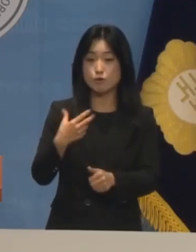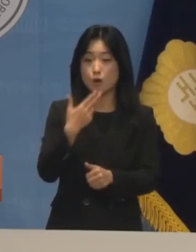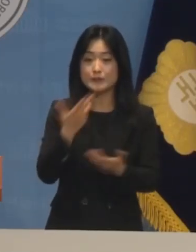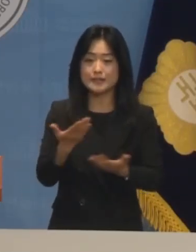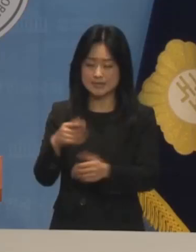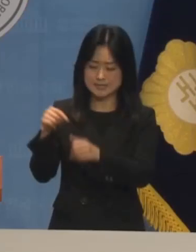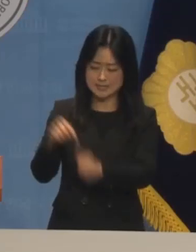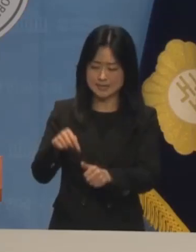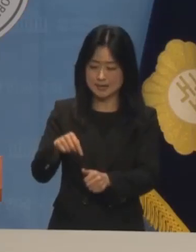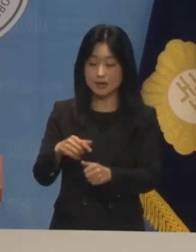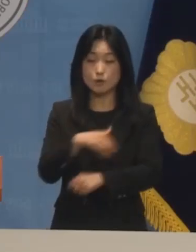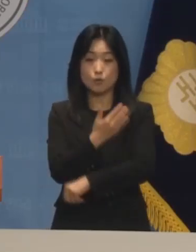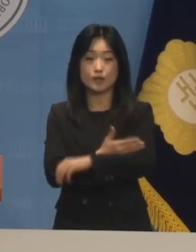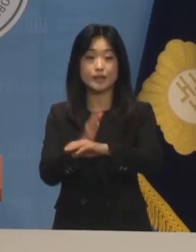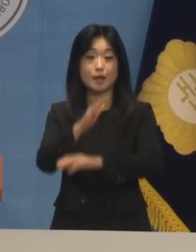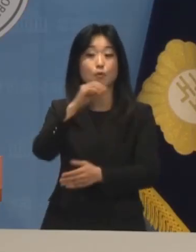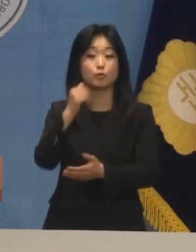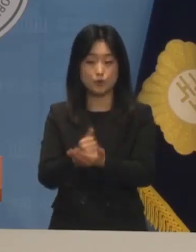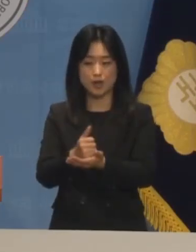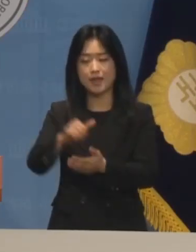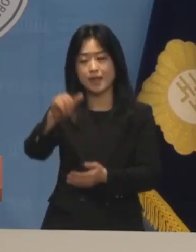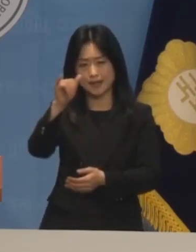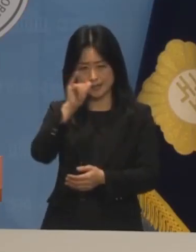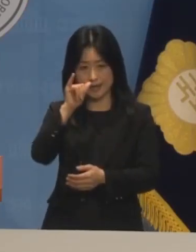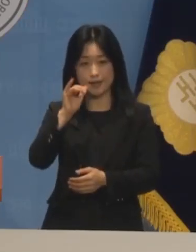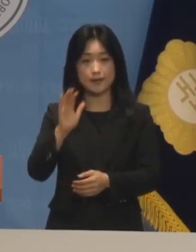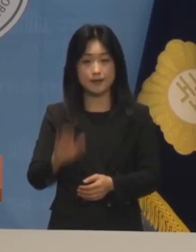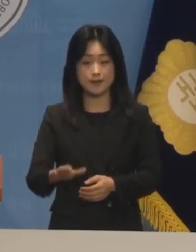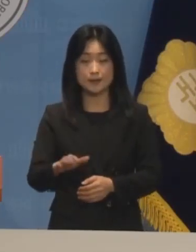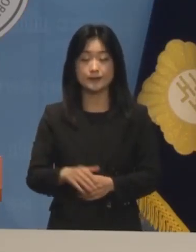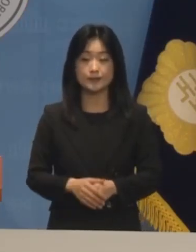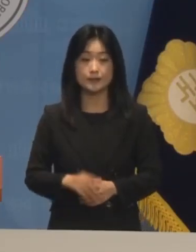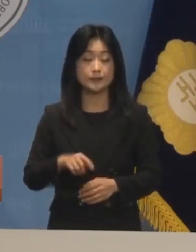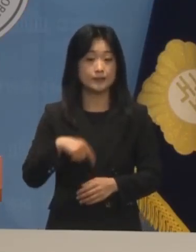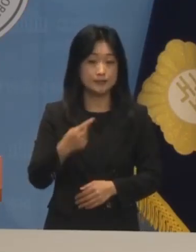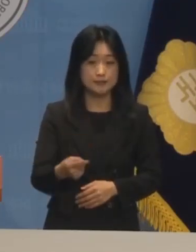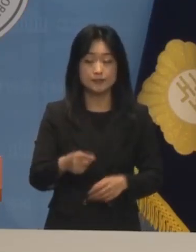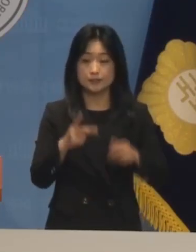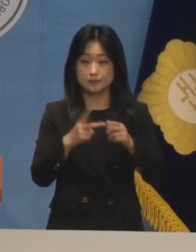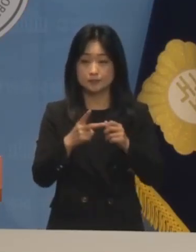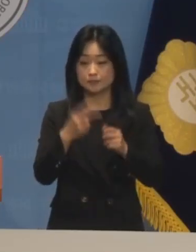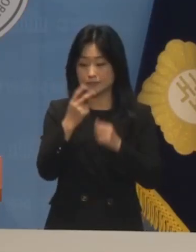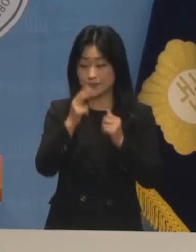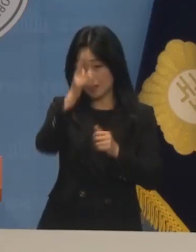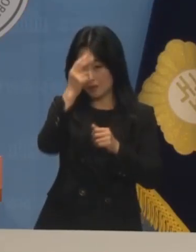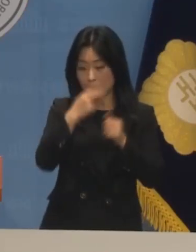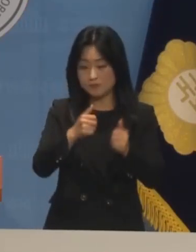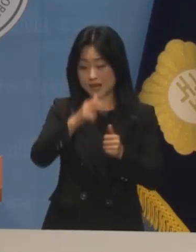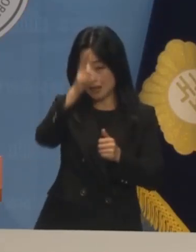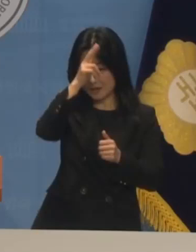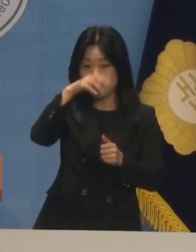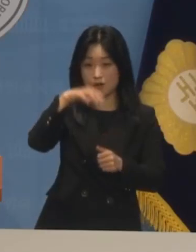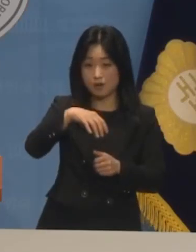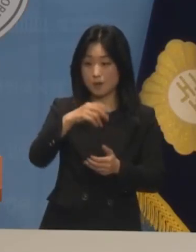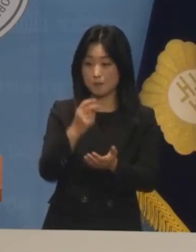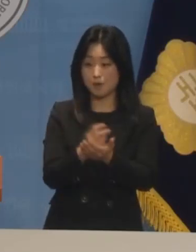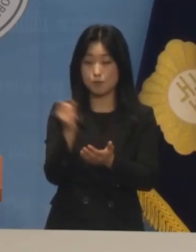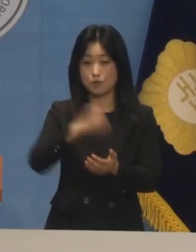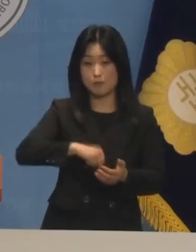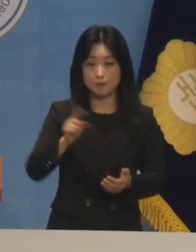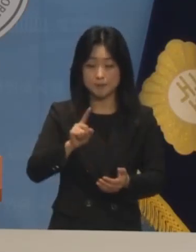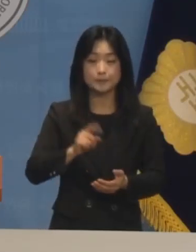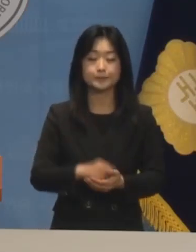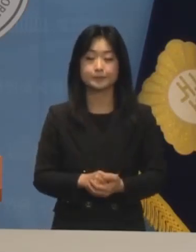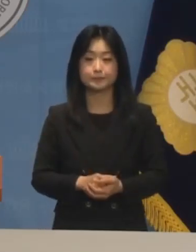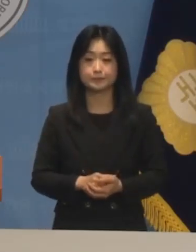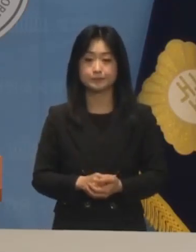하였으므로 직권남용죄의 죄책을 져야 마땅합니다. 2. 검찰청법 및 형사소송법 위반의 점. 위